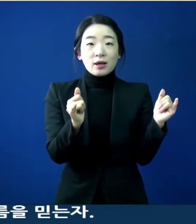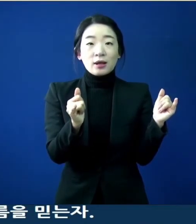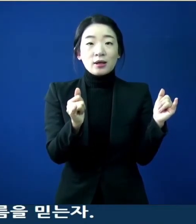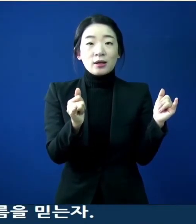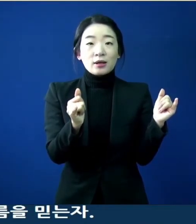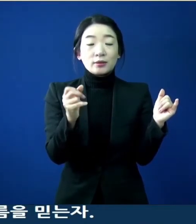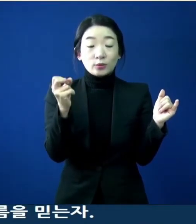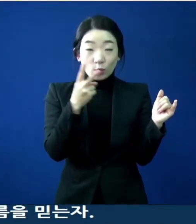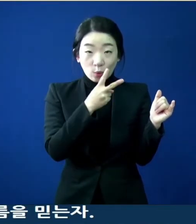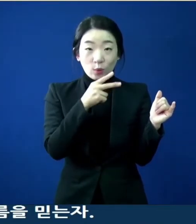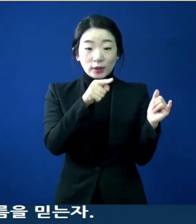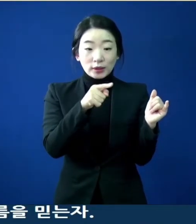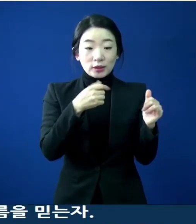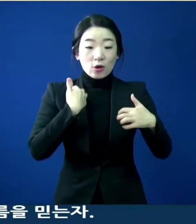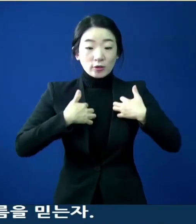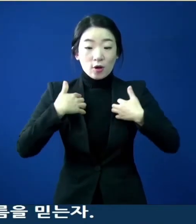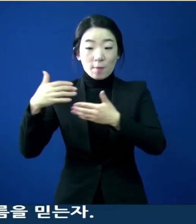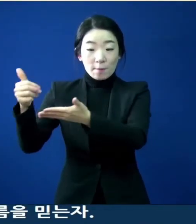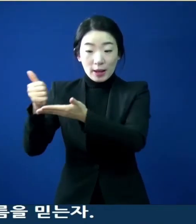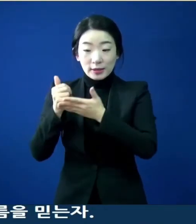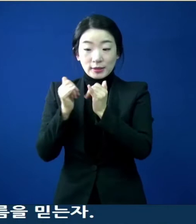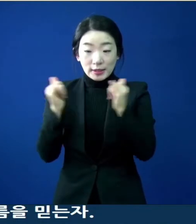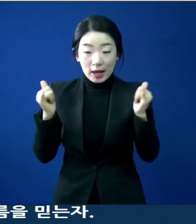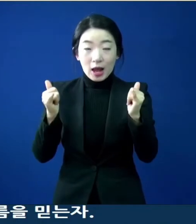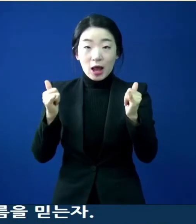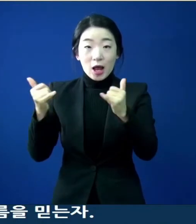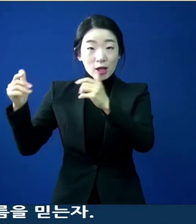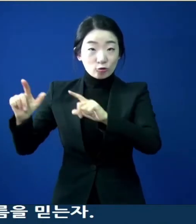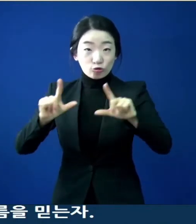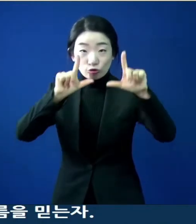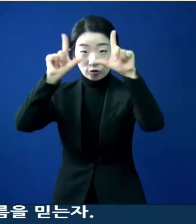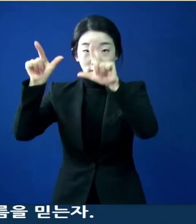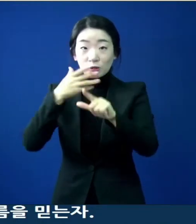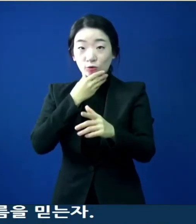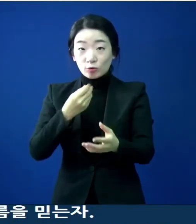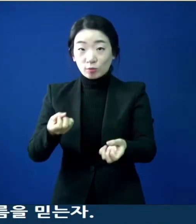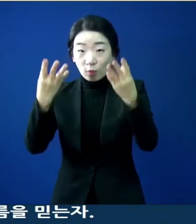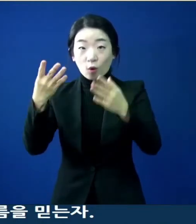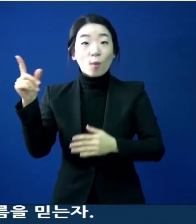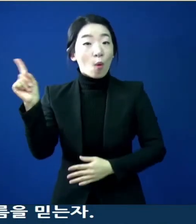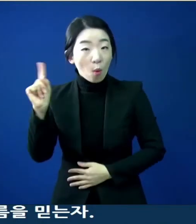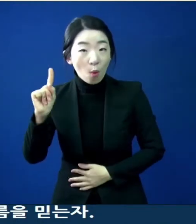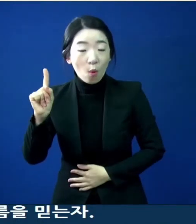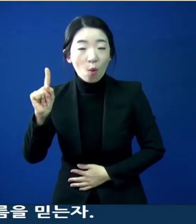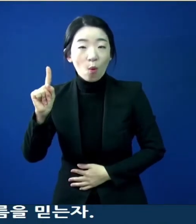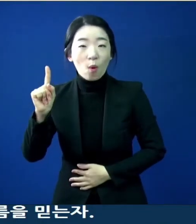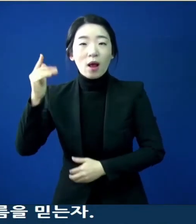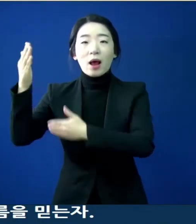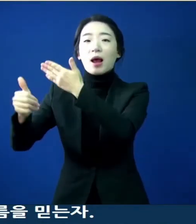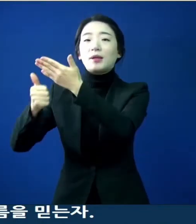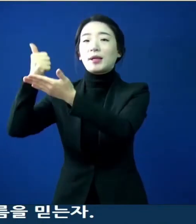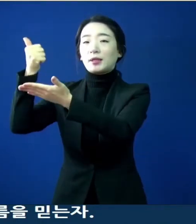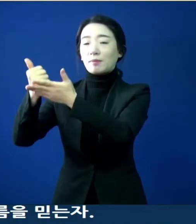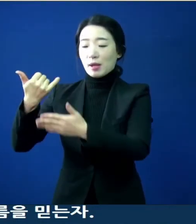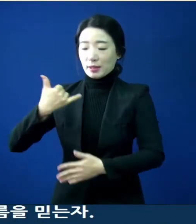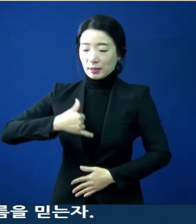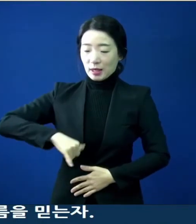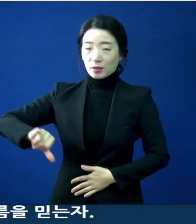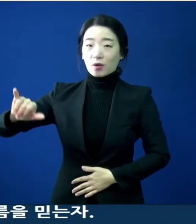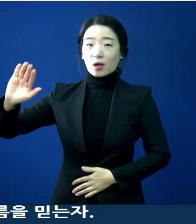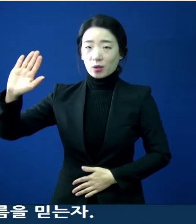누리는 축복입니다. 무슨 축복이냐면 하나님의 자녀가 되는 무엇을?